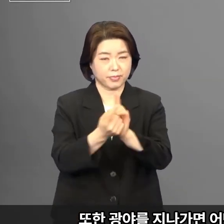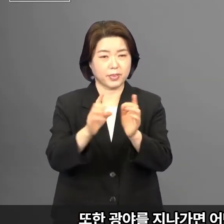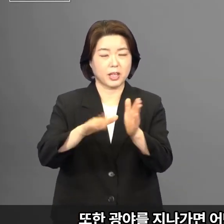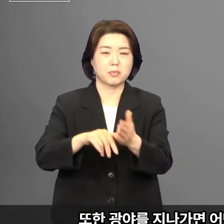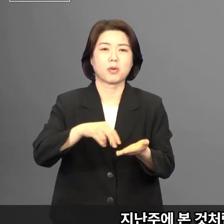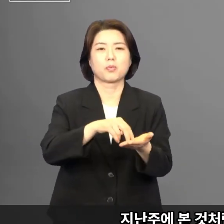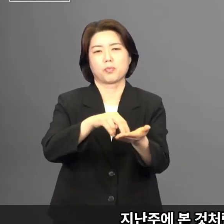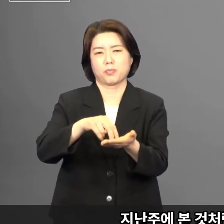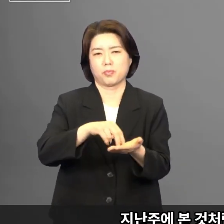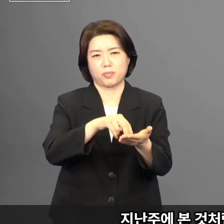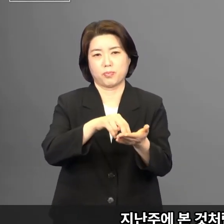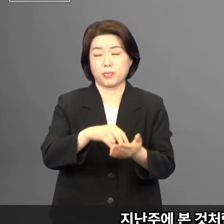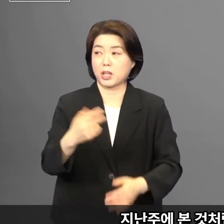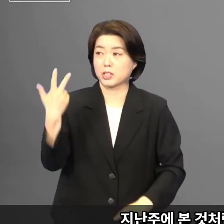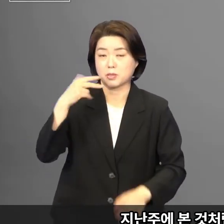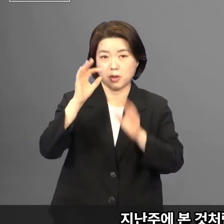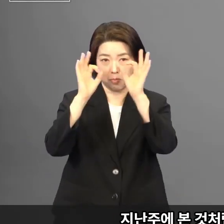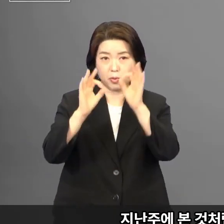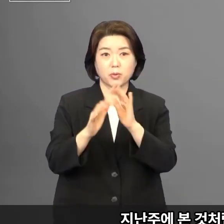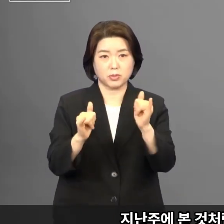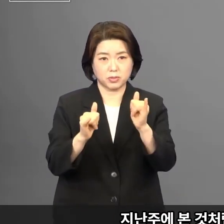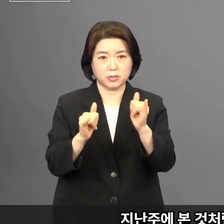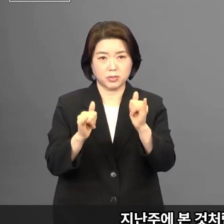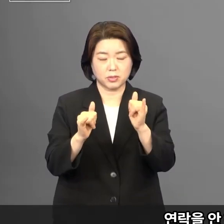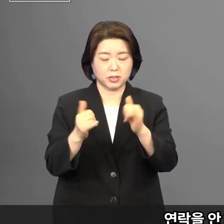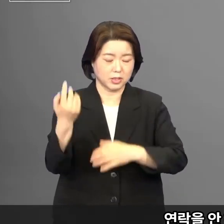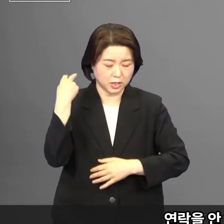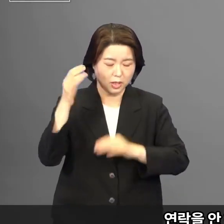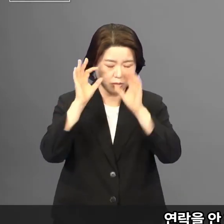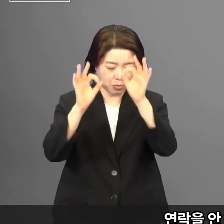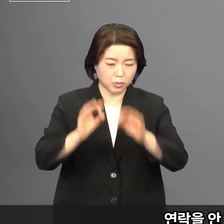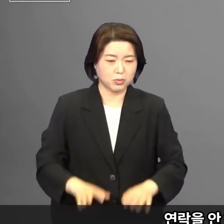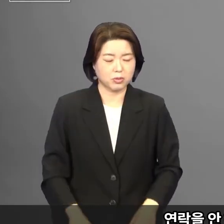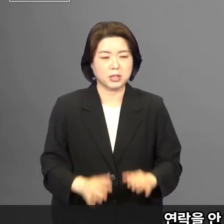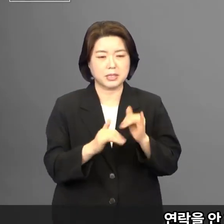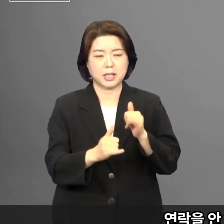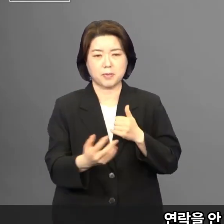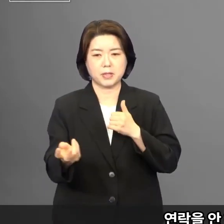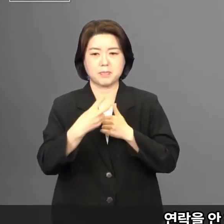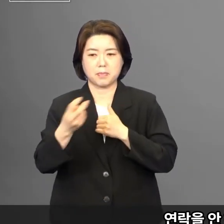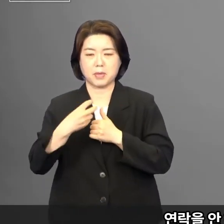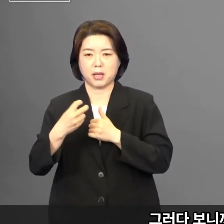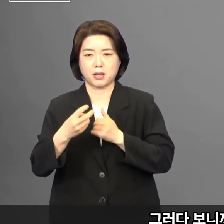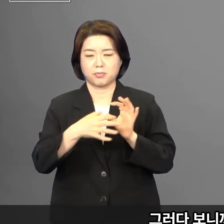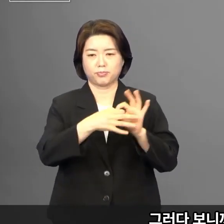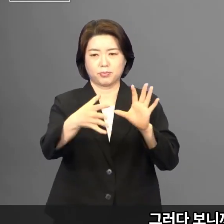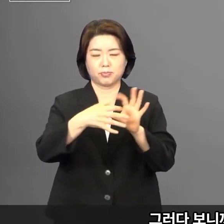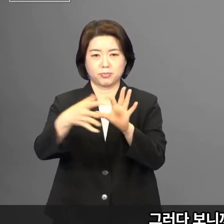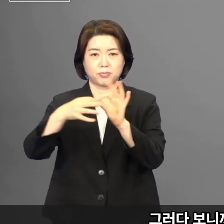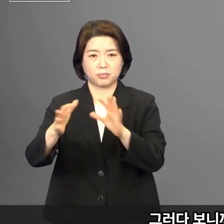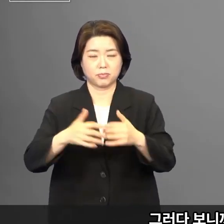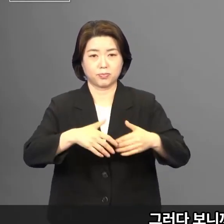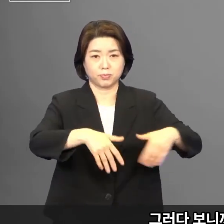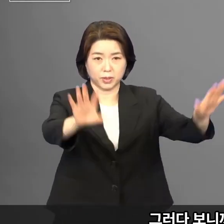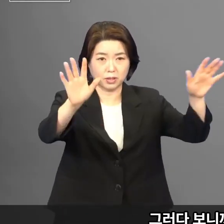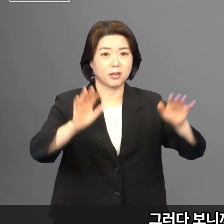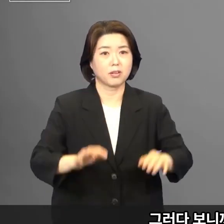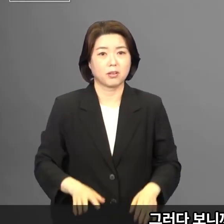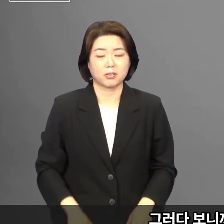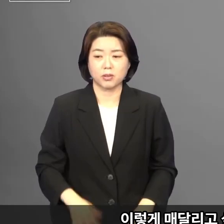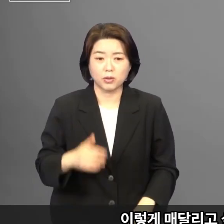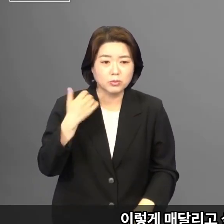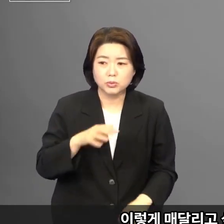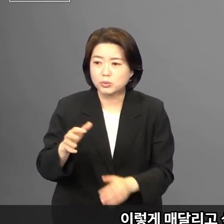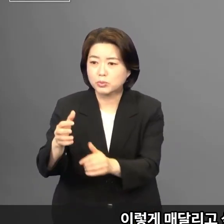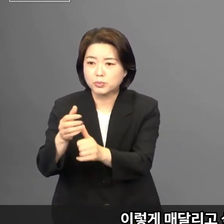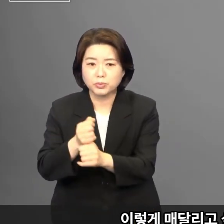외롭습니다. 지난주에 본 것처럼 사람들이 배신을 해요. 연락을 안 해요. 끊어집니다. 그러다 보니까 어느 사람